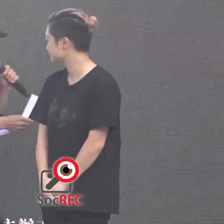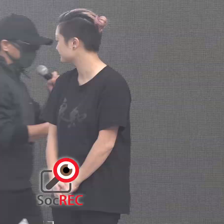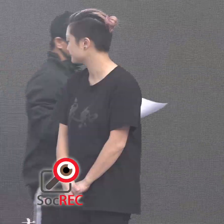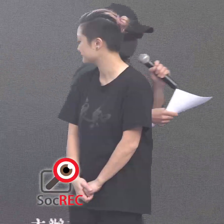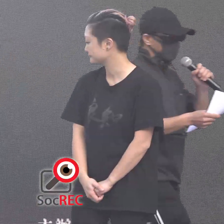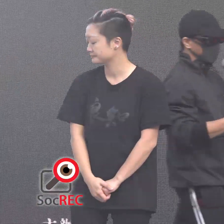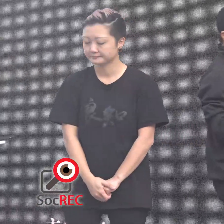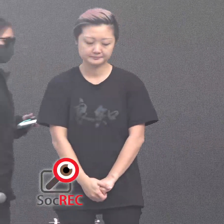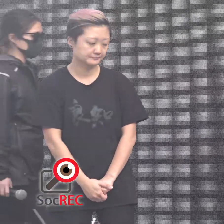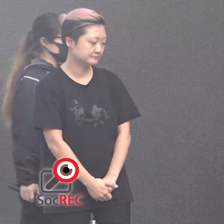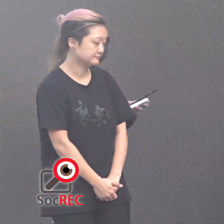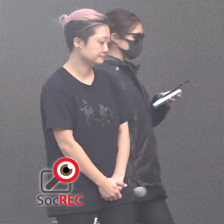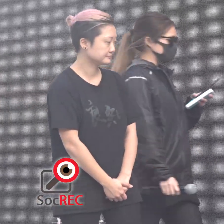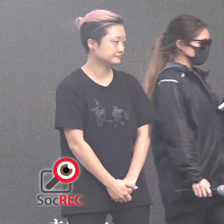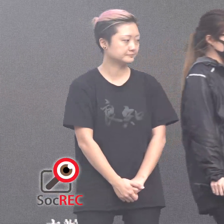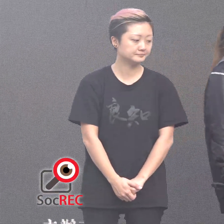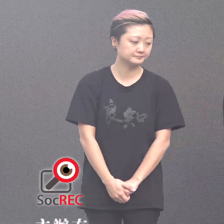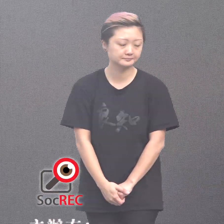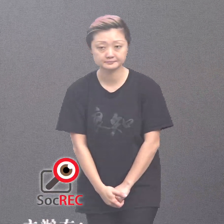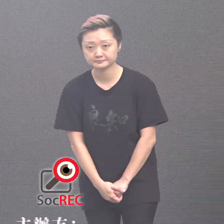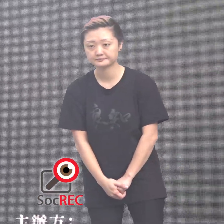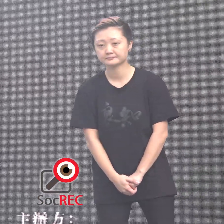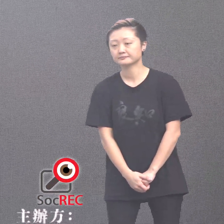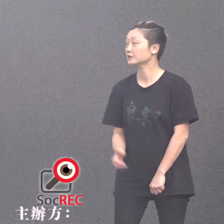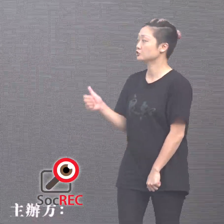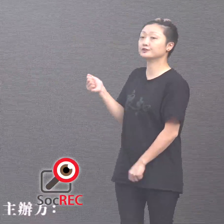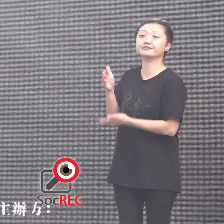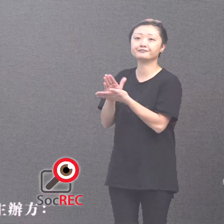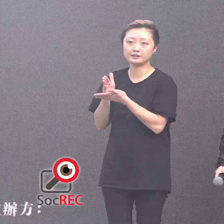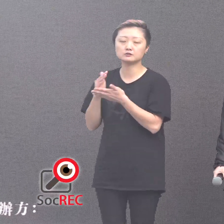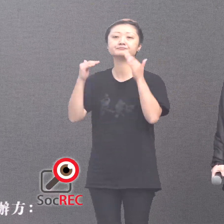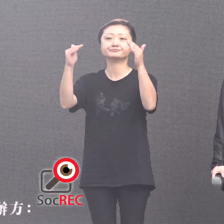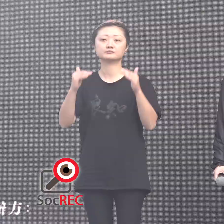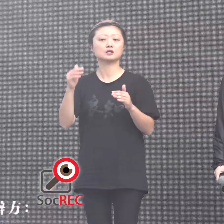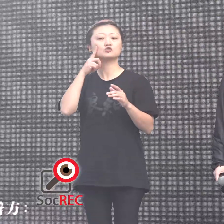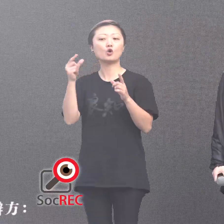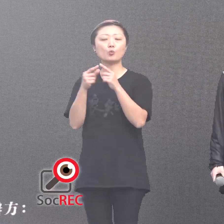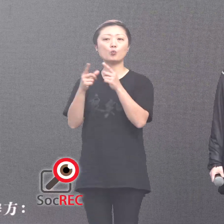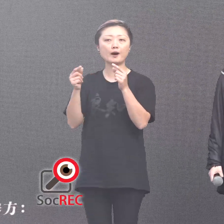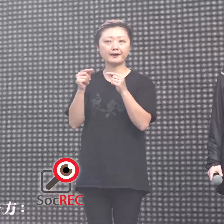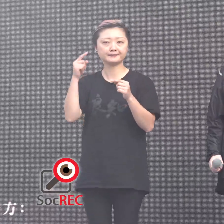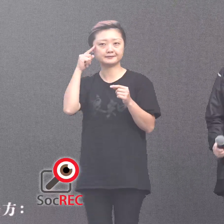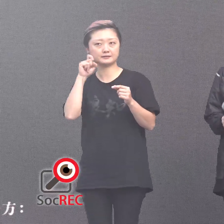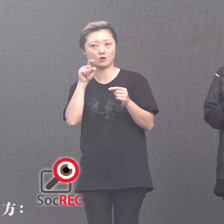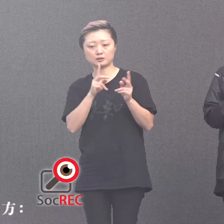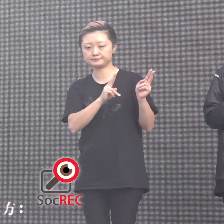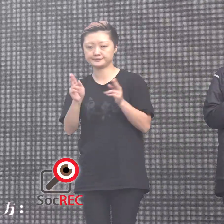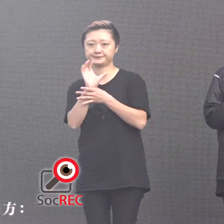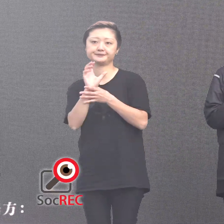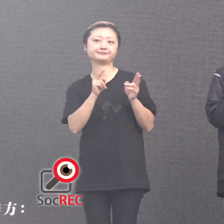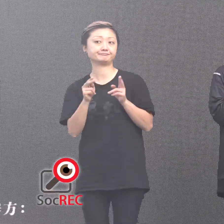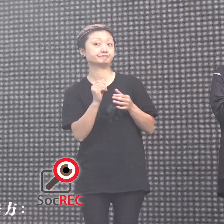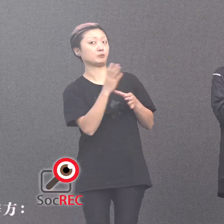唔該曬周庭，以下係台灣香港本土聯盟發起人何永彤為大家製作嘅短片，我哋一齊睇